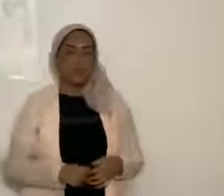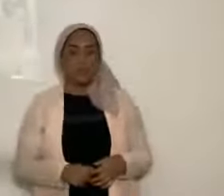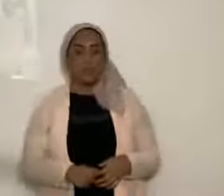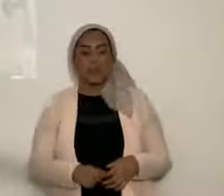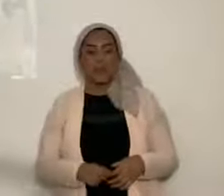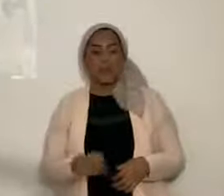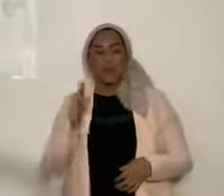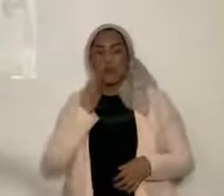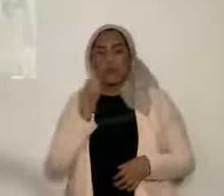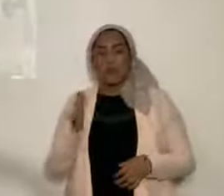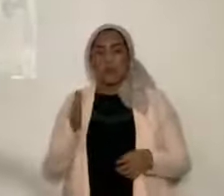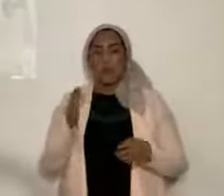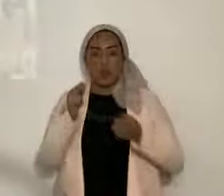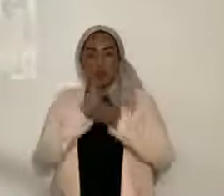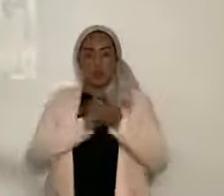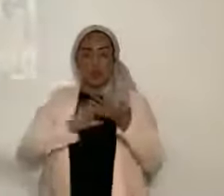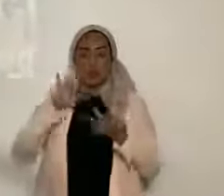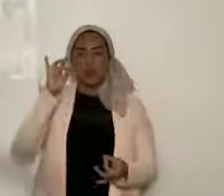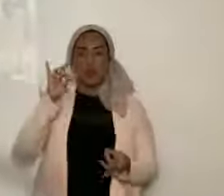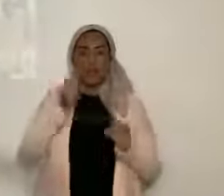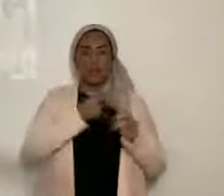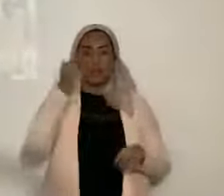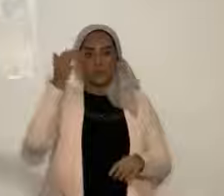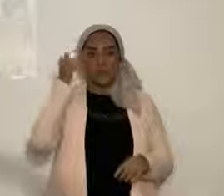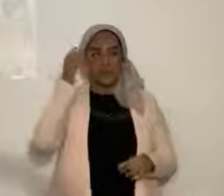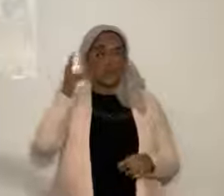Será el Ruach HaKodesh de Yahshua.